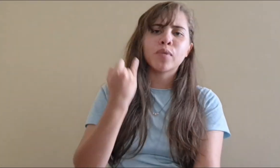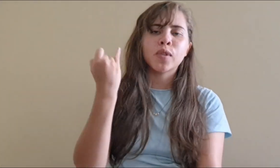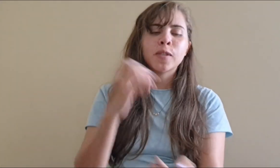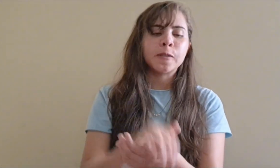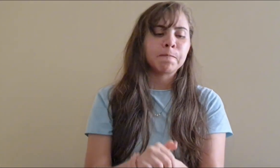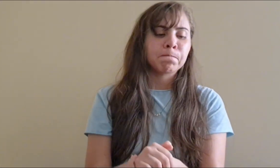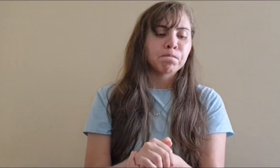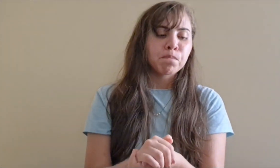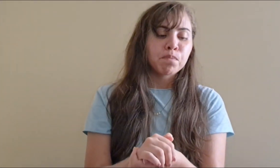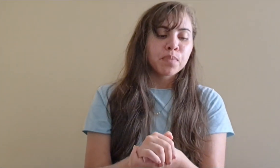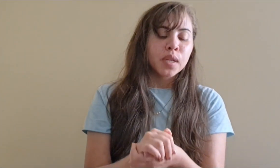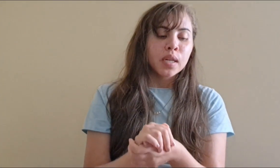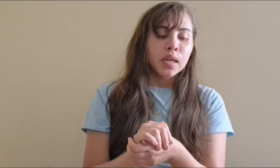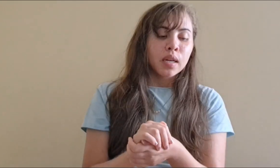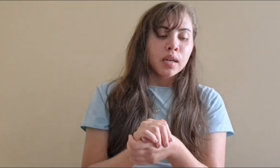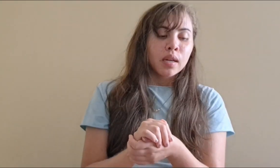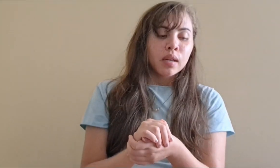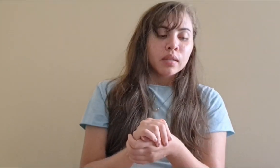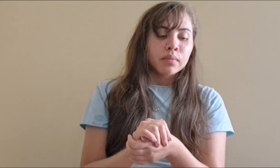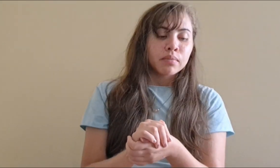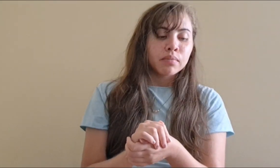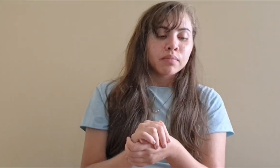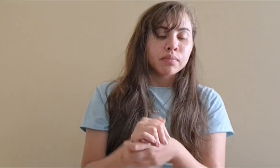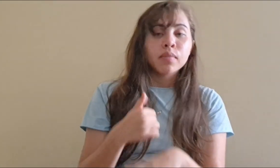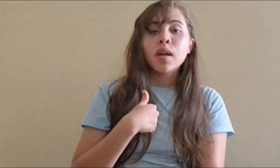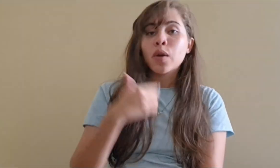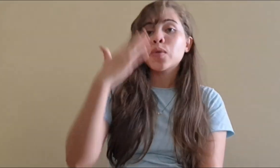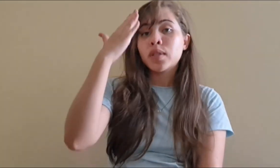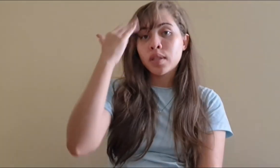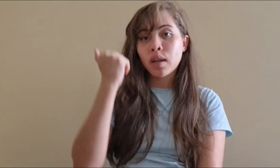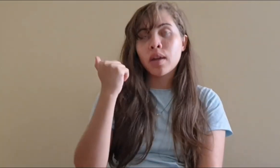palavras dos profetas é muito importante.